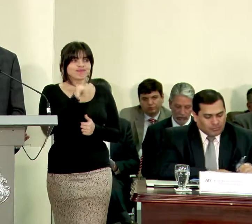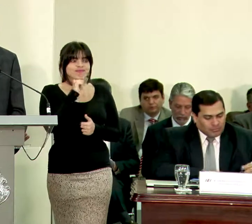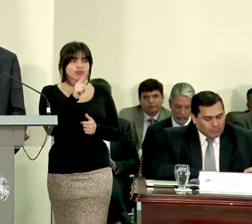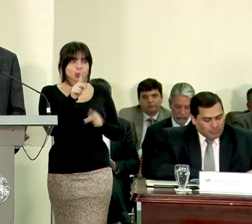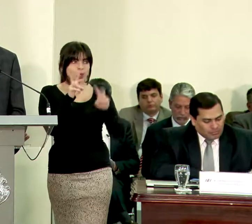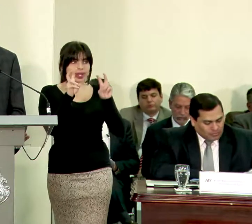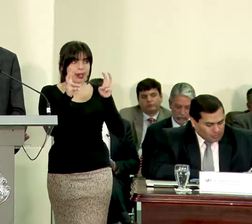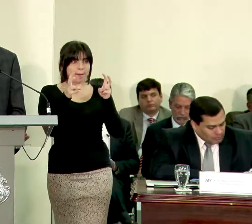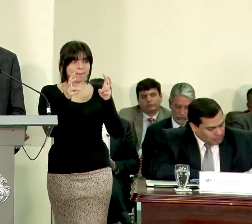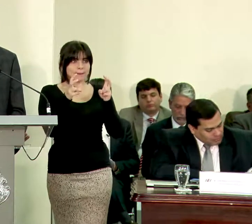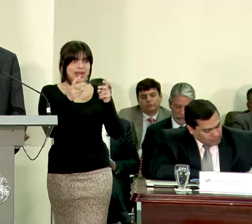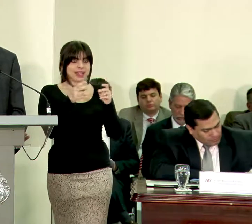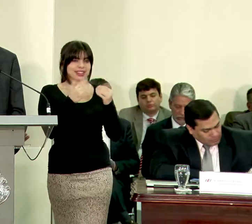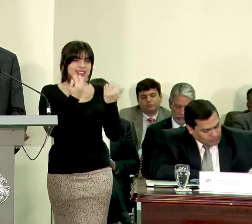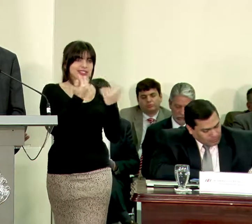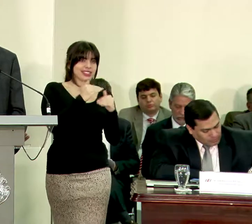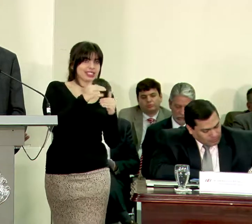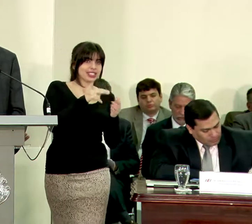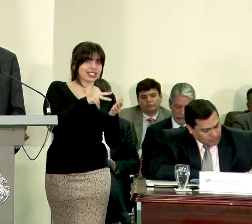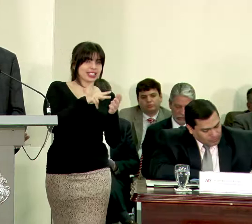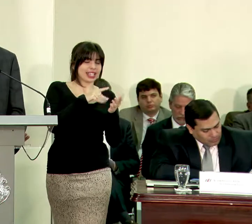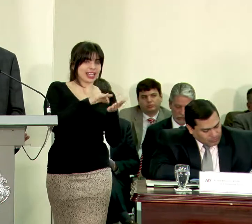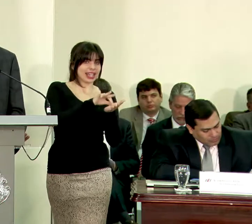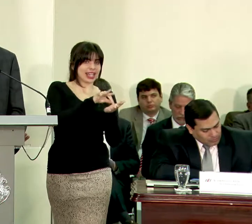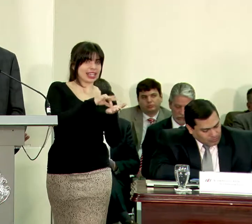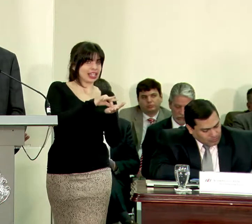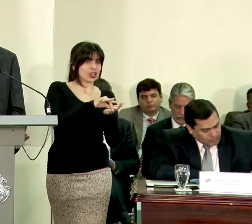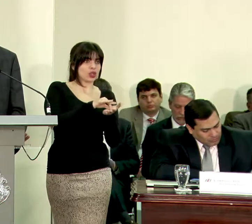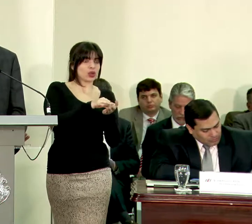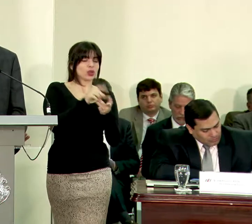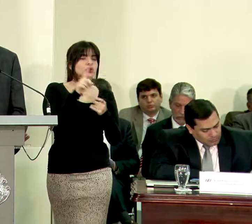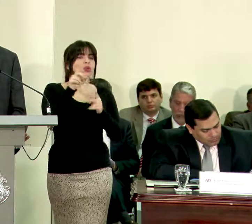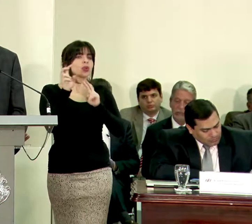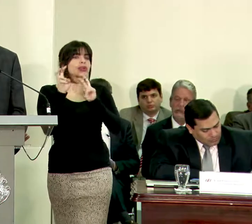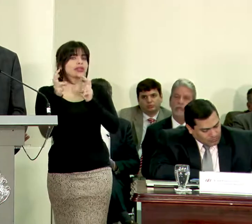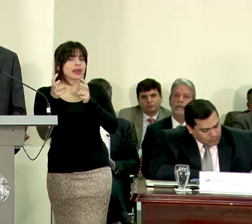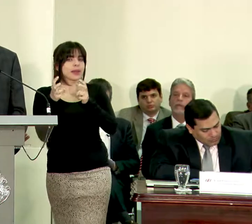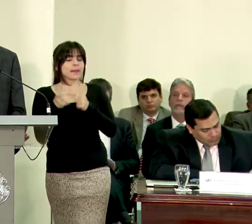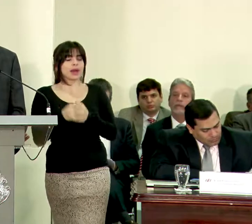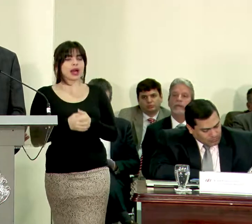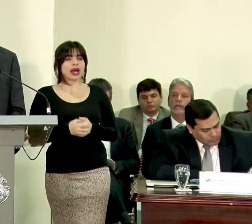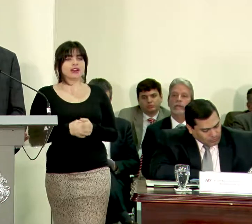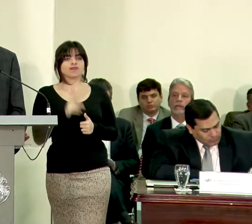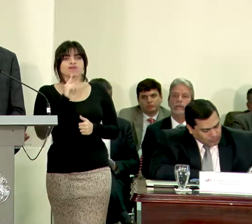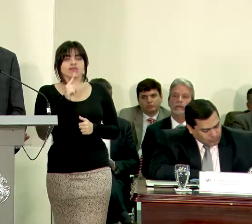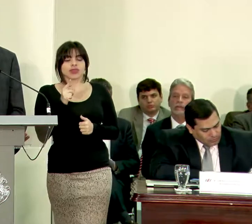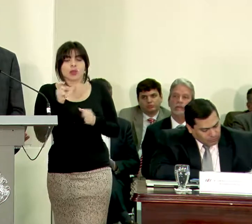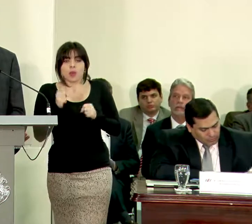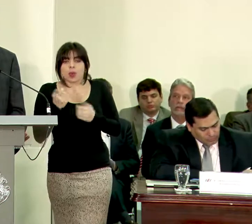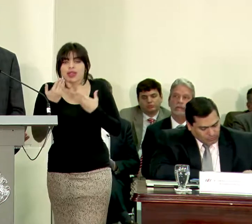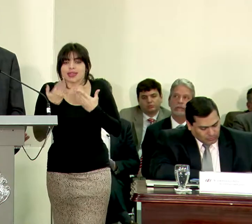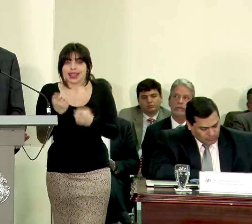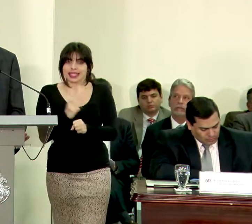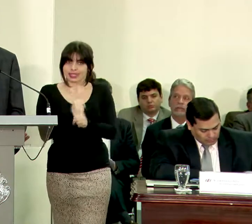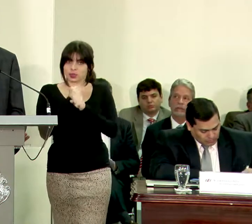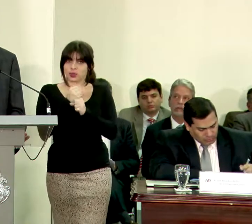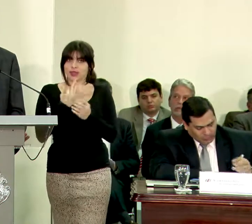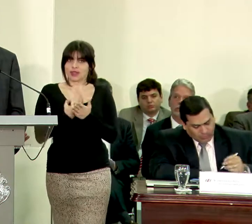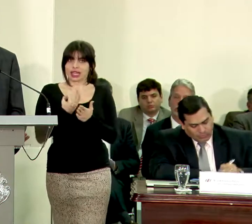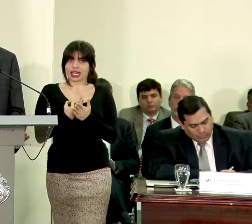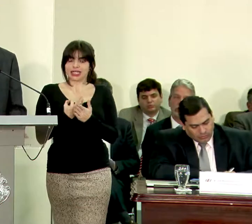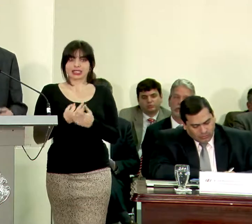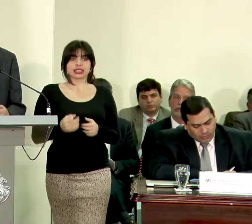un tema de restricción al crédito, sino un asunto de darle una seguridad